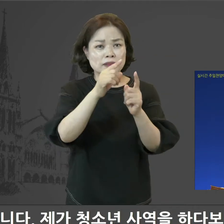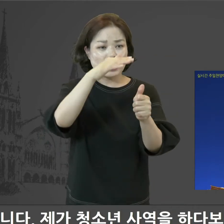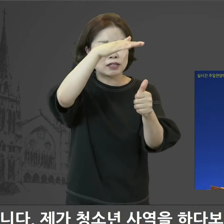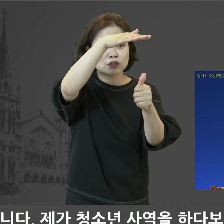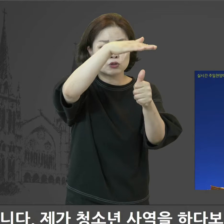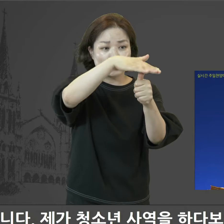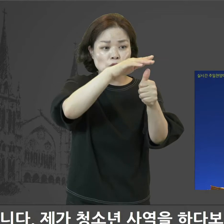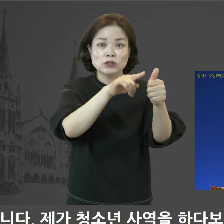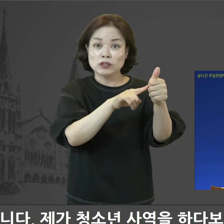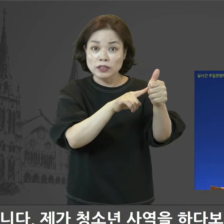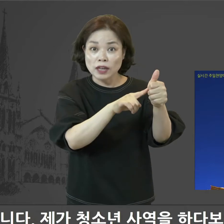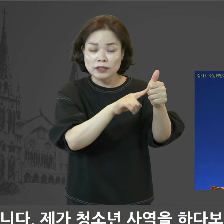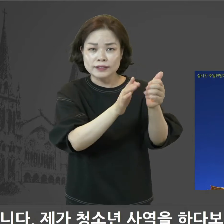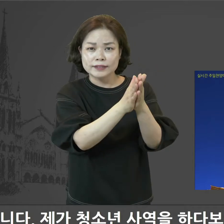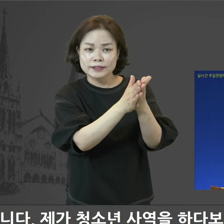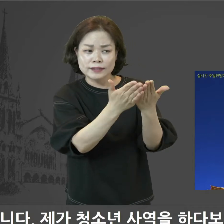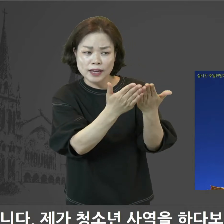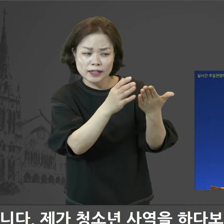책을 보았는데